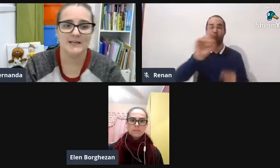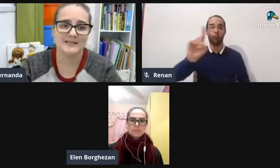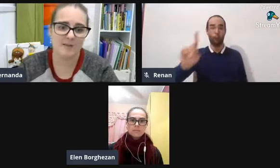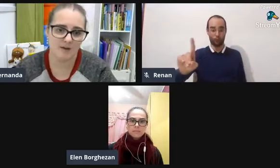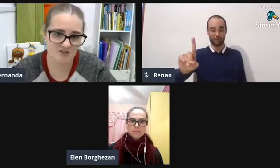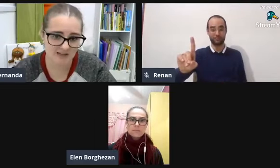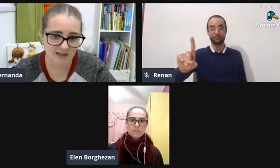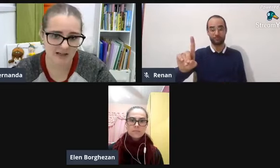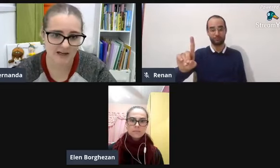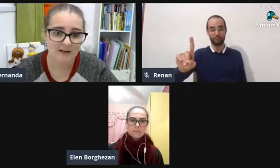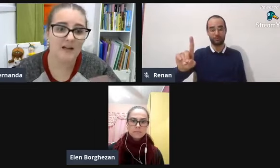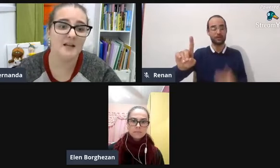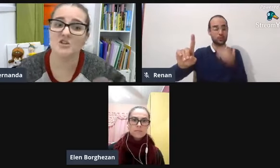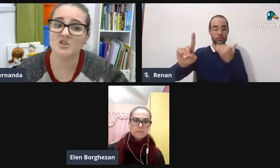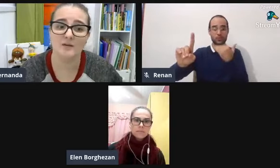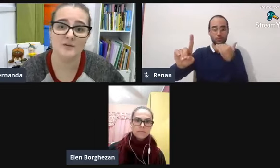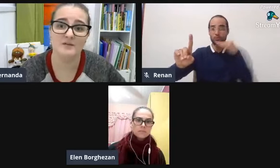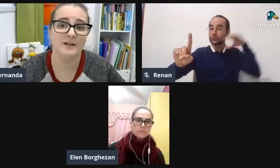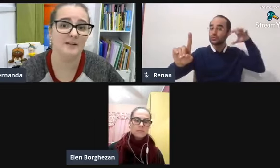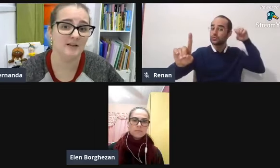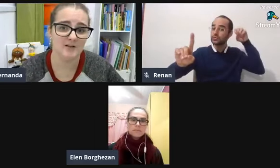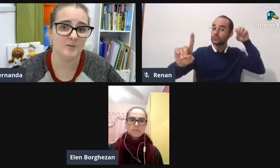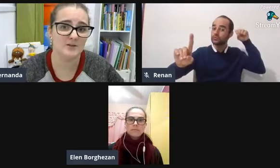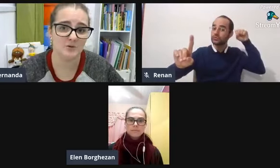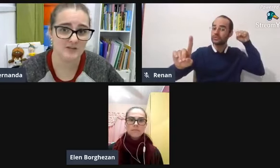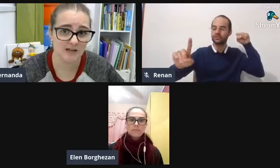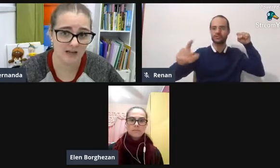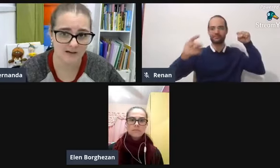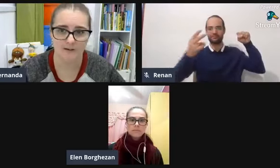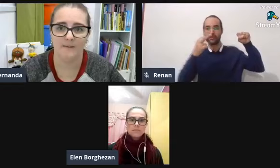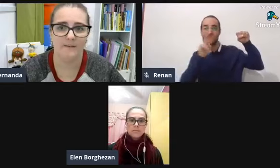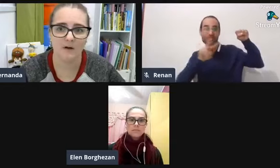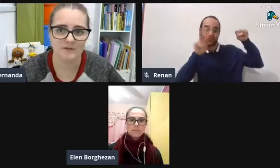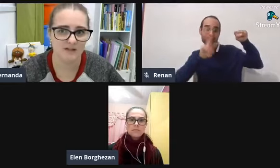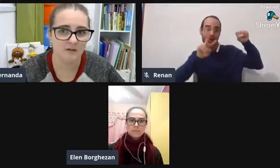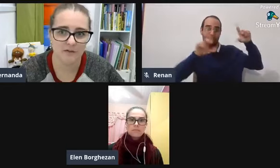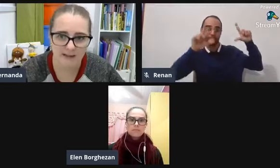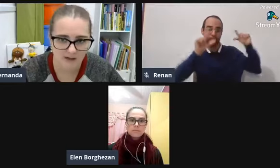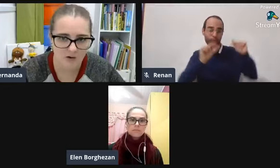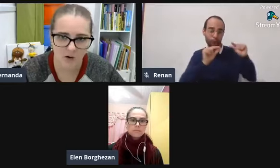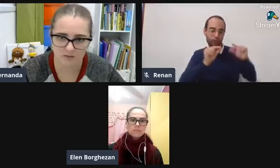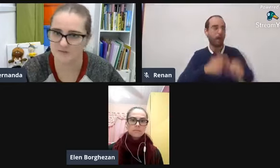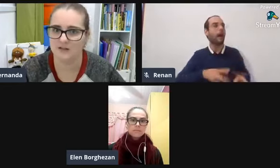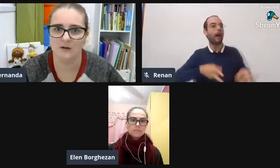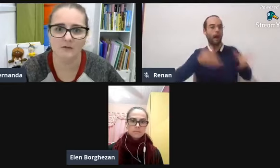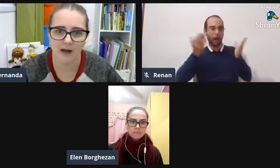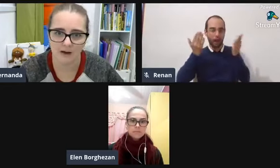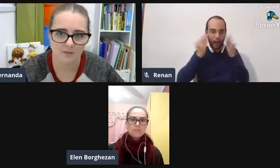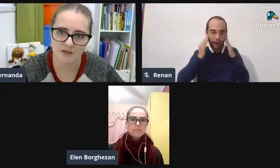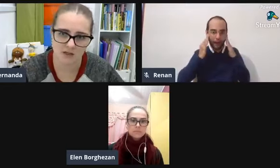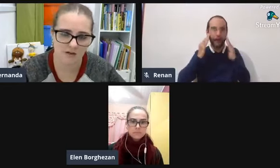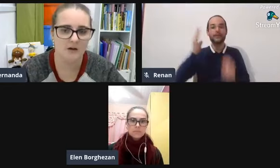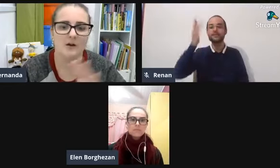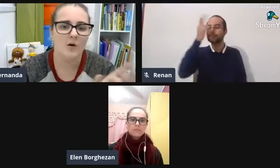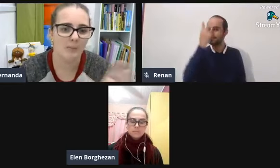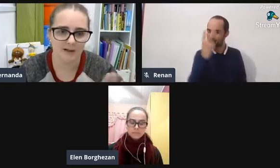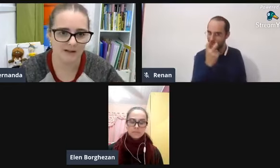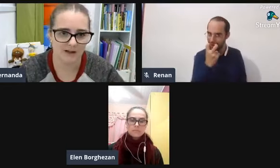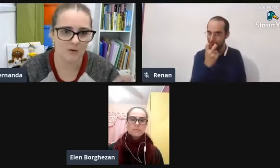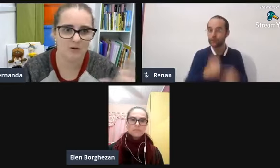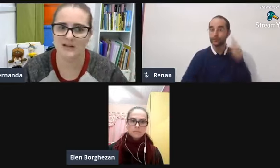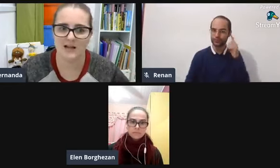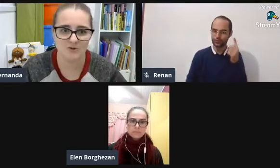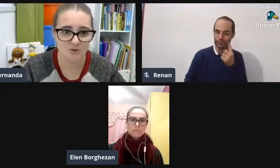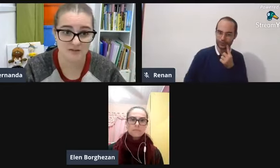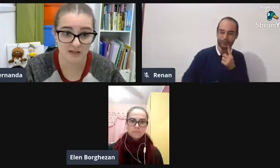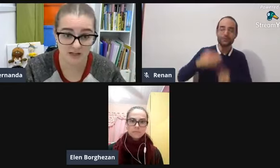surdez e saber de cegueira e achar que você vai entender sobre a surdo-cegueira. Não, você não vai dar conta, você não vai conseguir